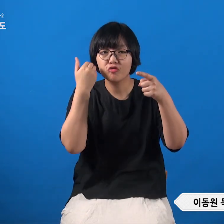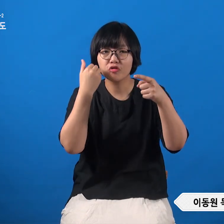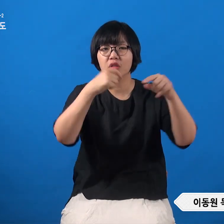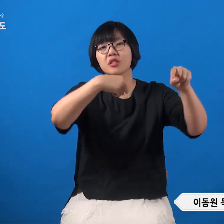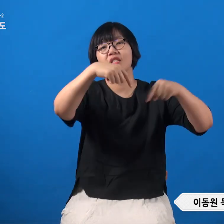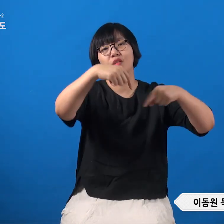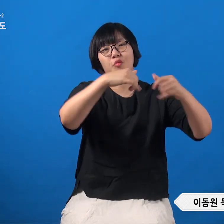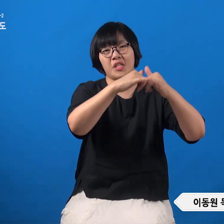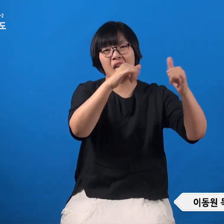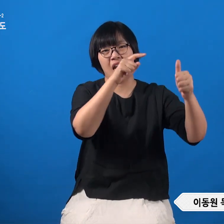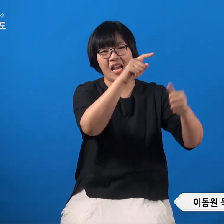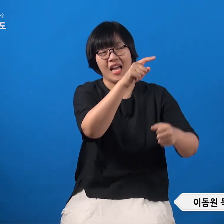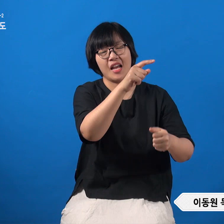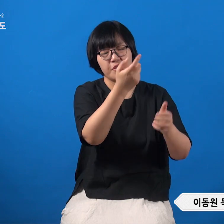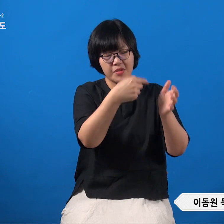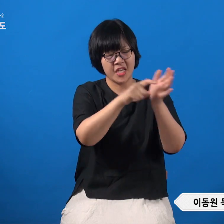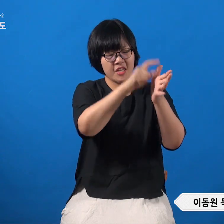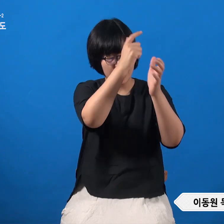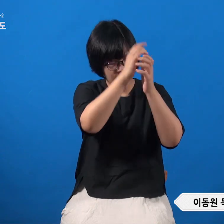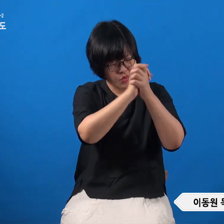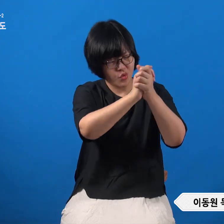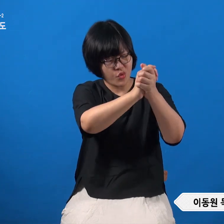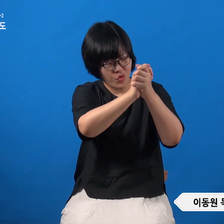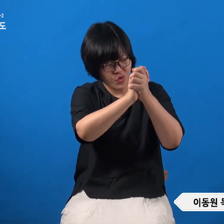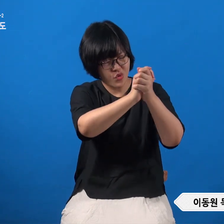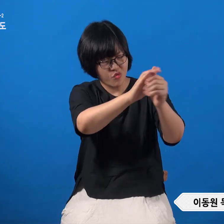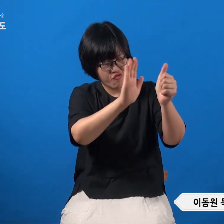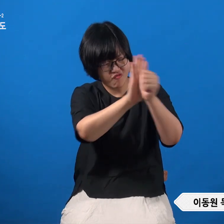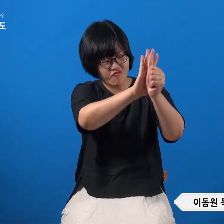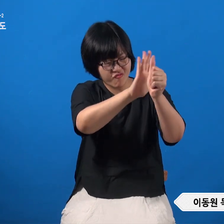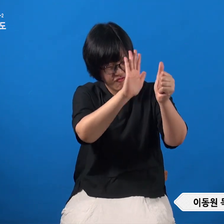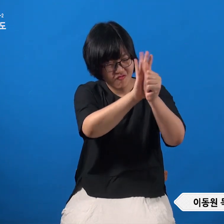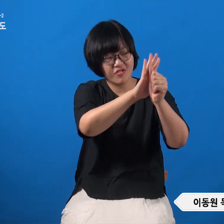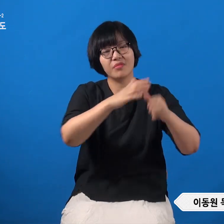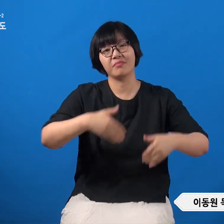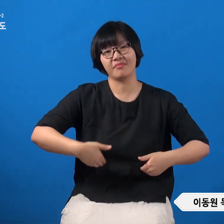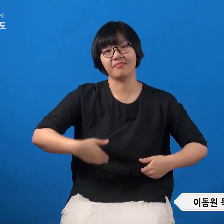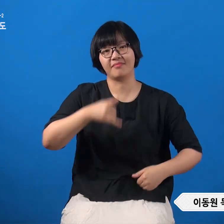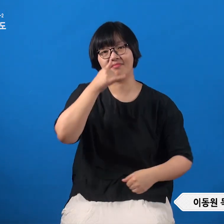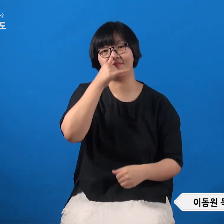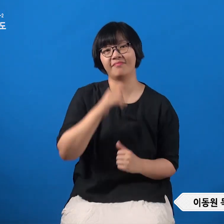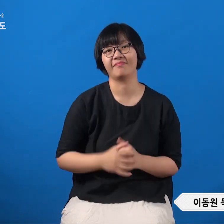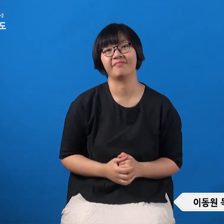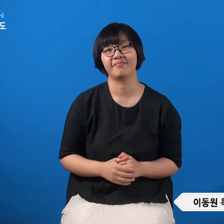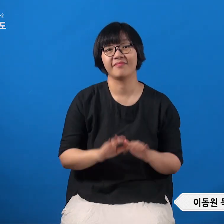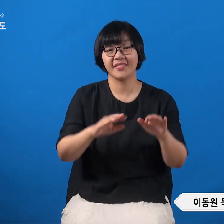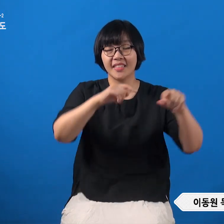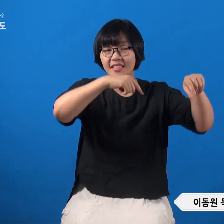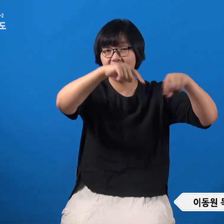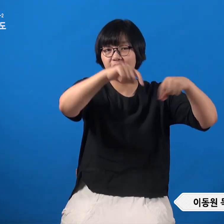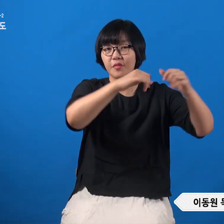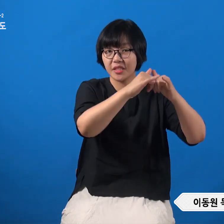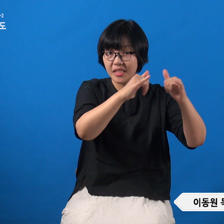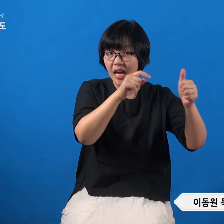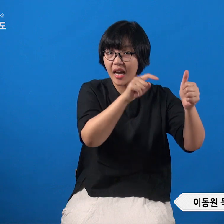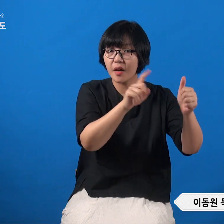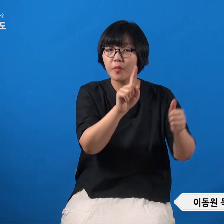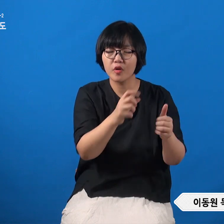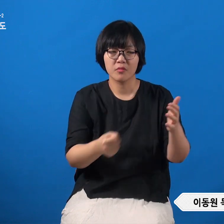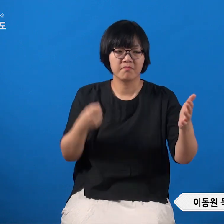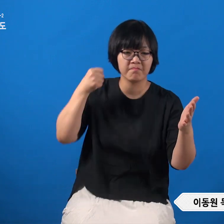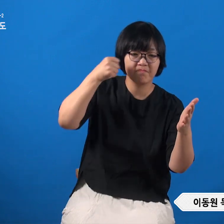기도하고 도구하고 또 감사의 기도를 드려야 할 필요가 있다는 말입니다. 특히 지도자들의